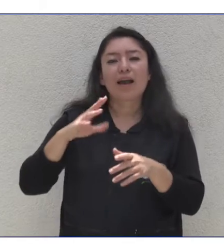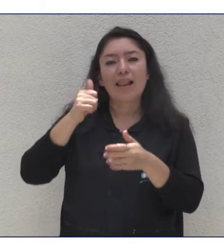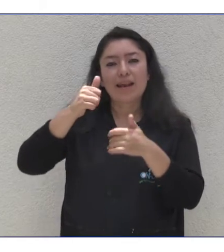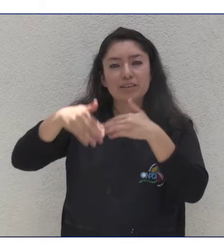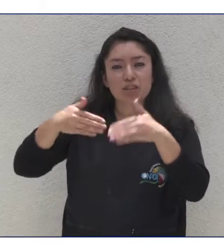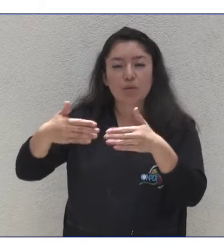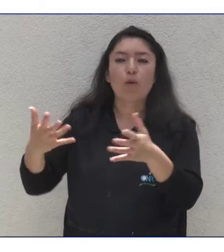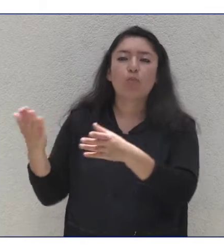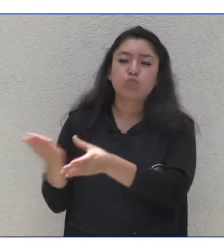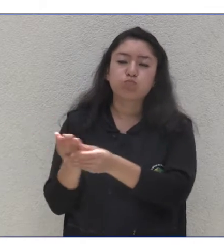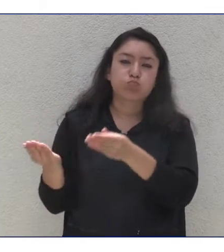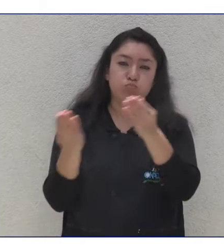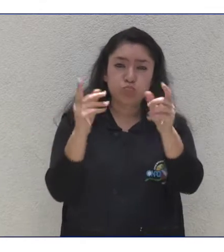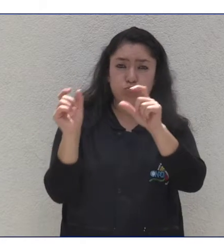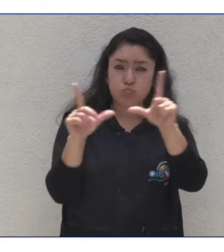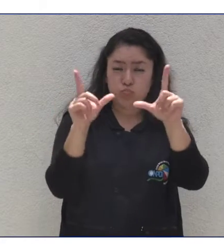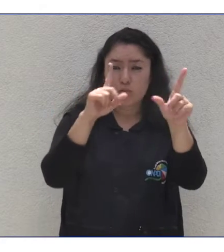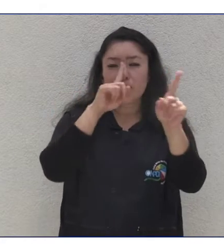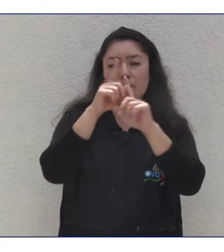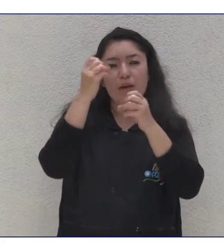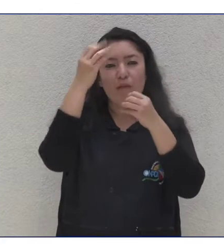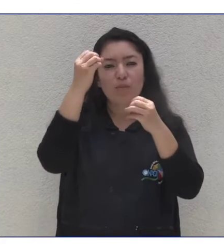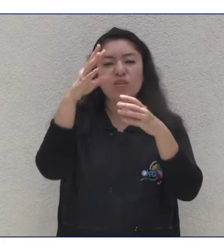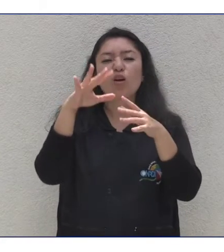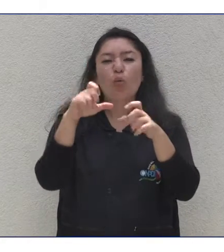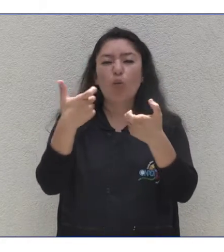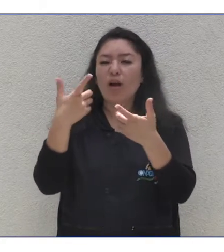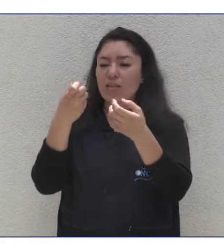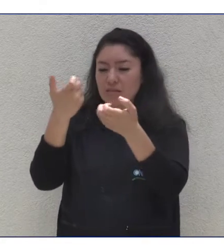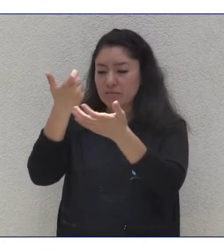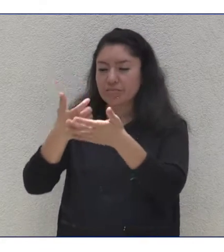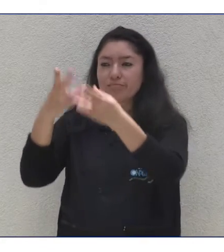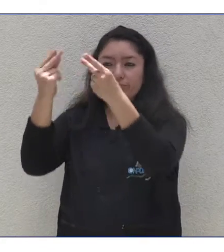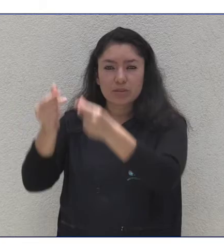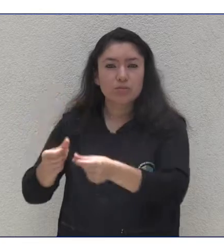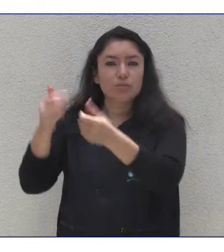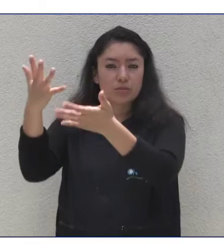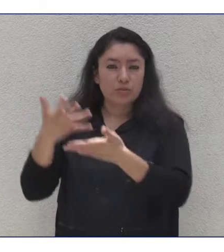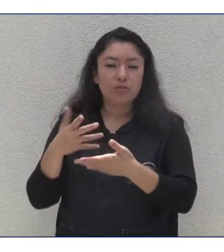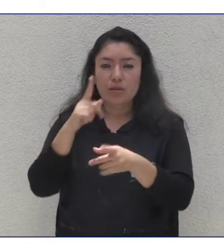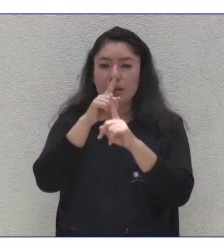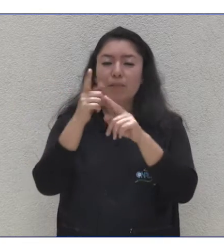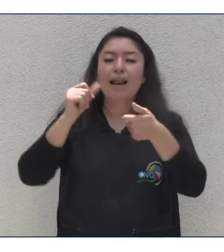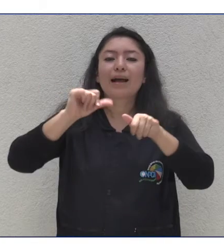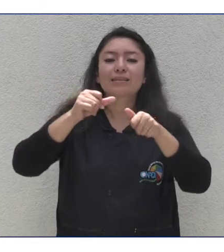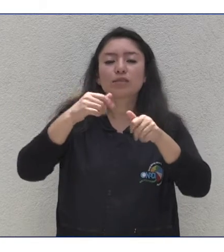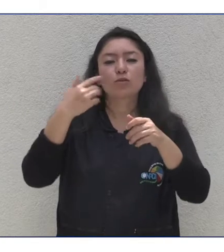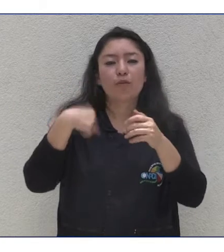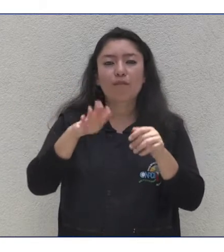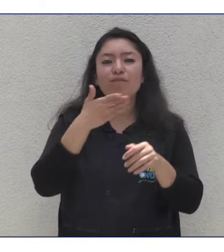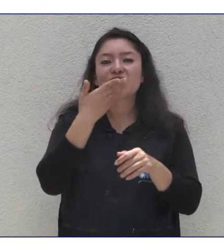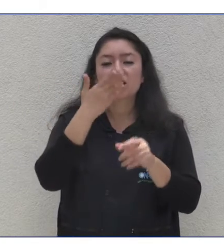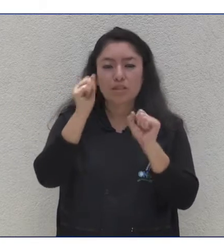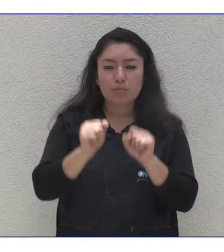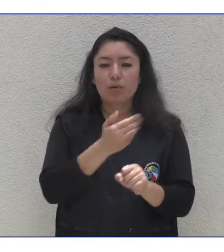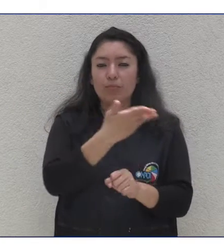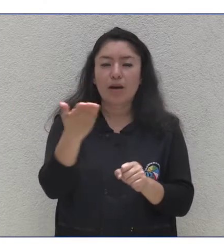archivo, sus sistemas de registro y categorías de información, los procedimientos y facilidades de acceso al